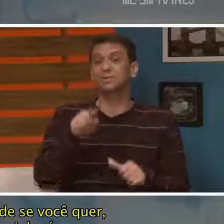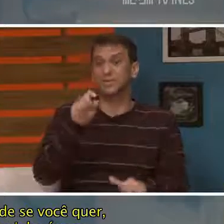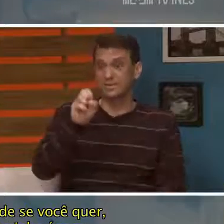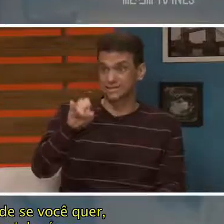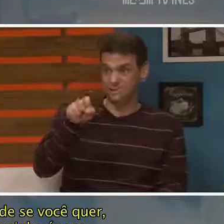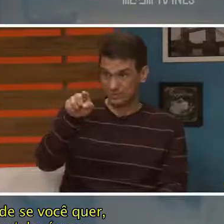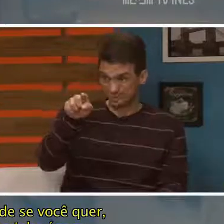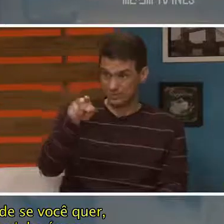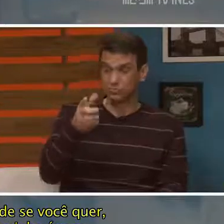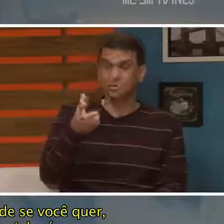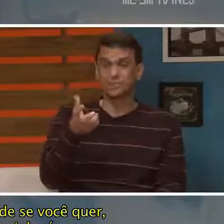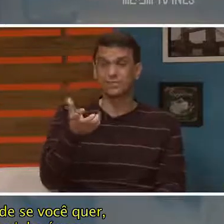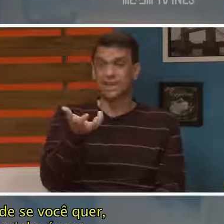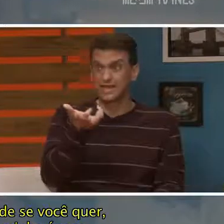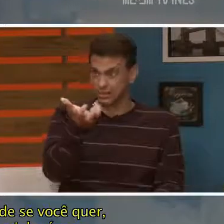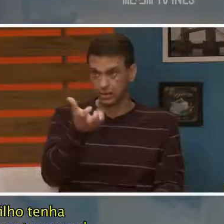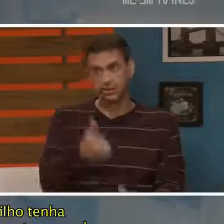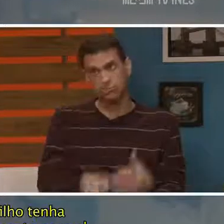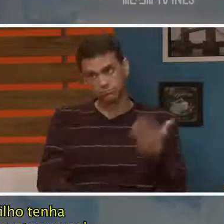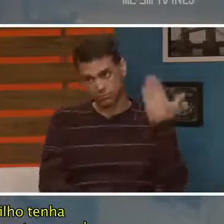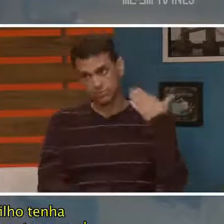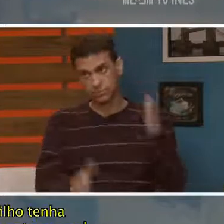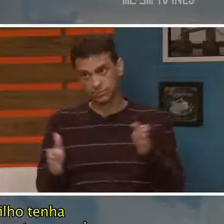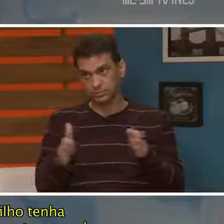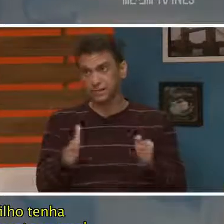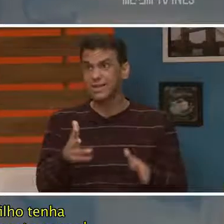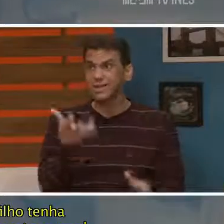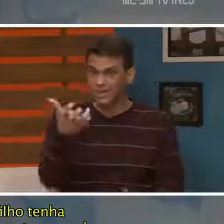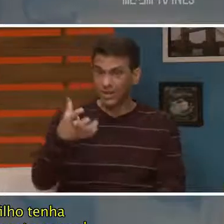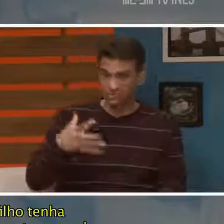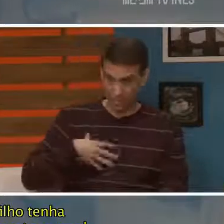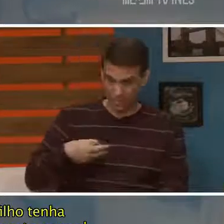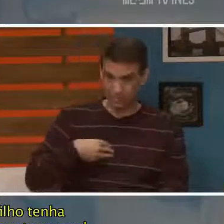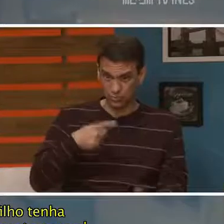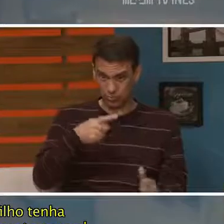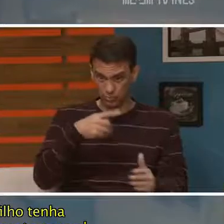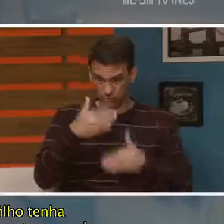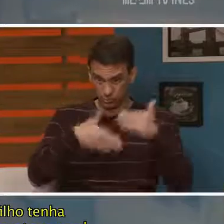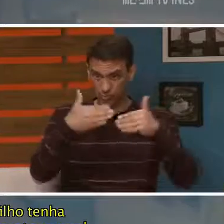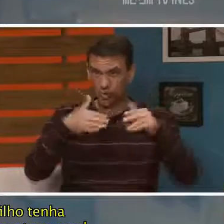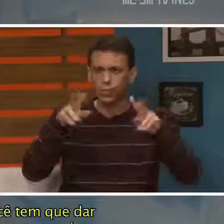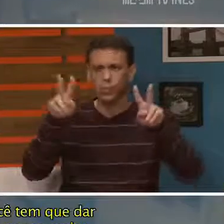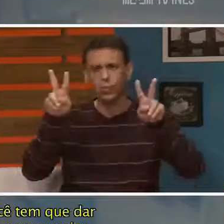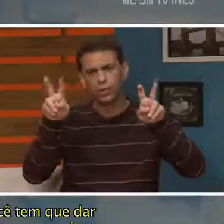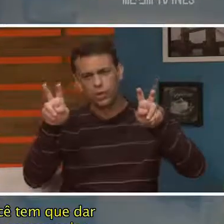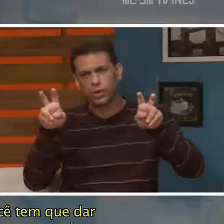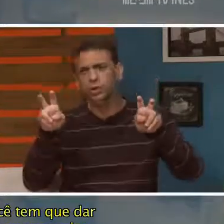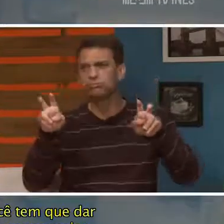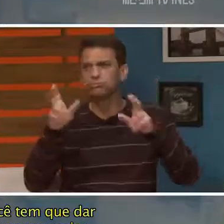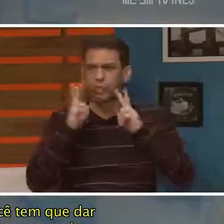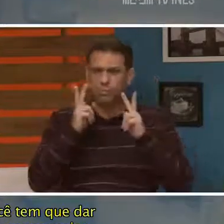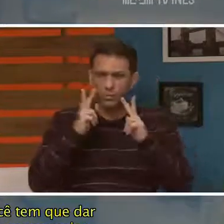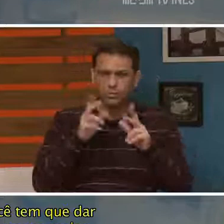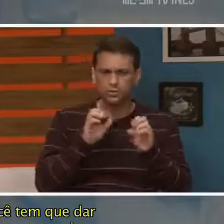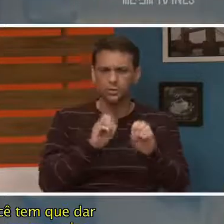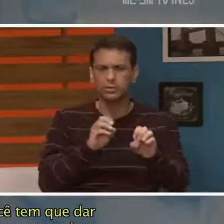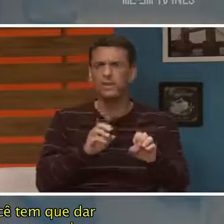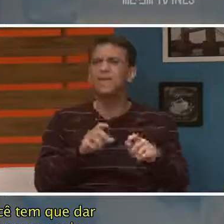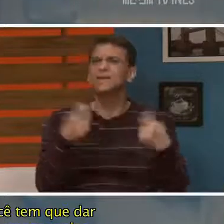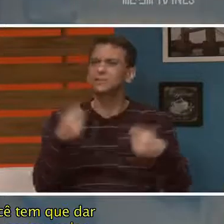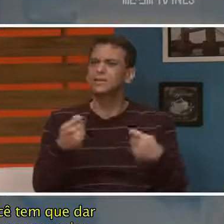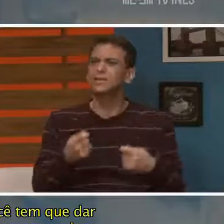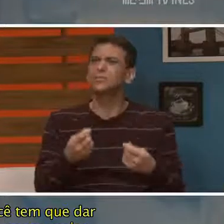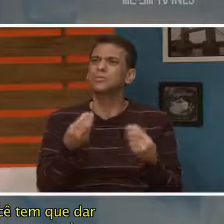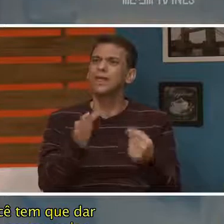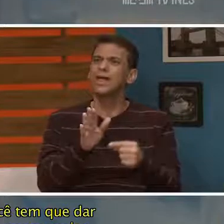você quer, pelo menos na minha época, que o seu filho tenha um desenvolvimento normal, educacional, você tem que dar